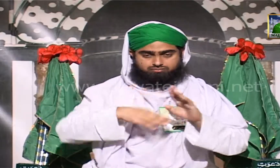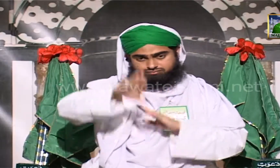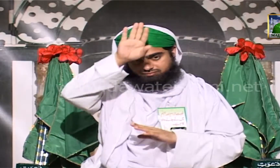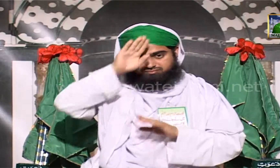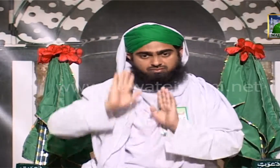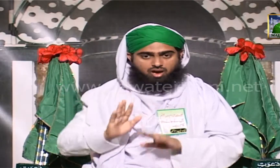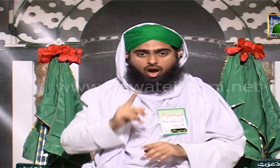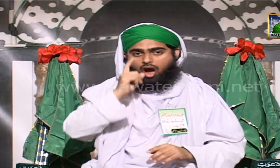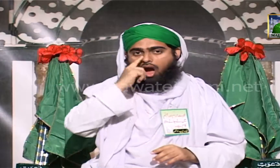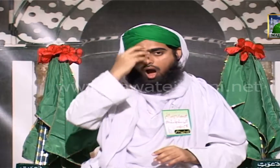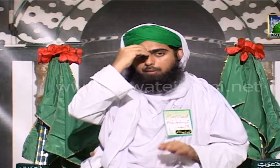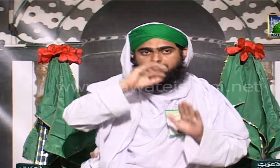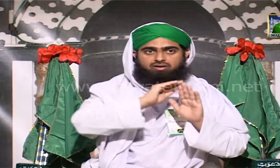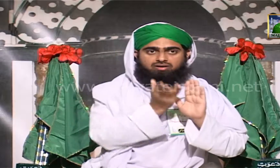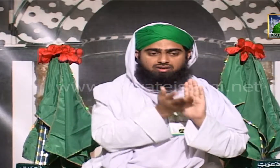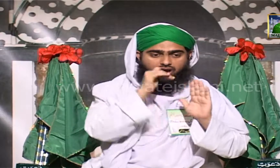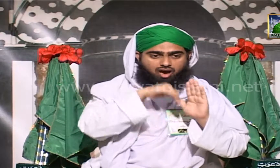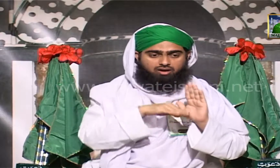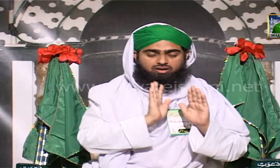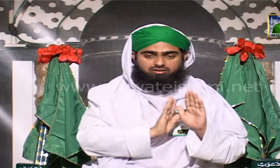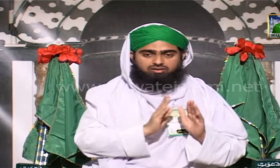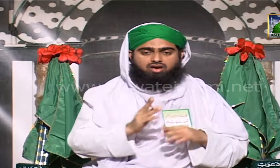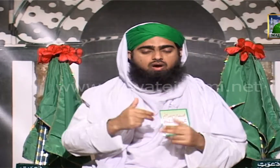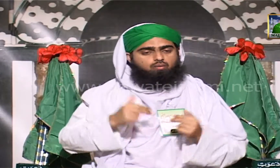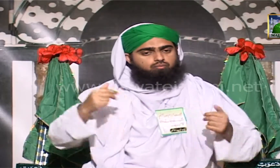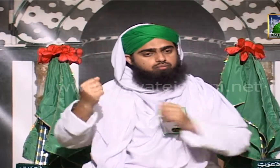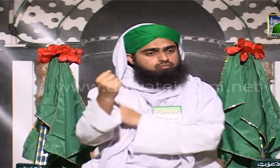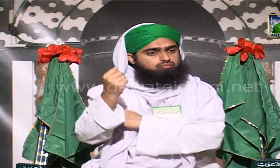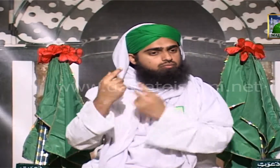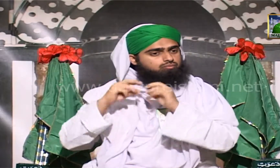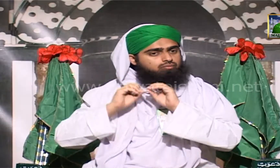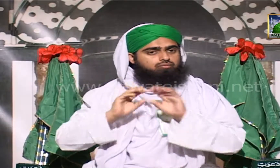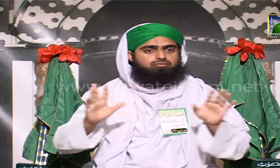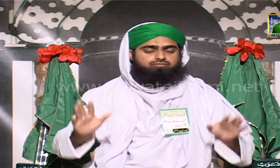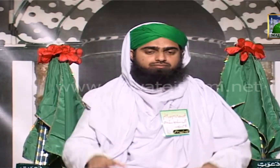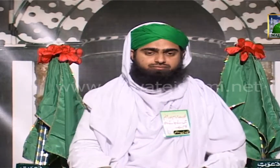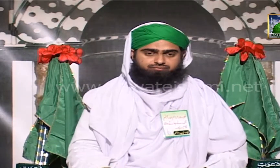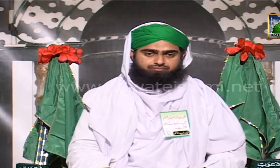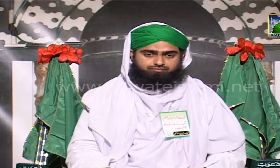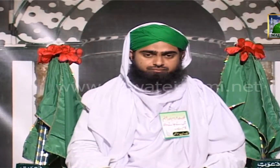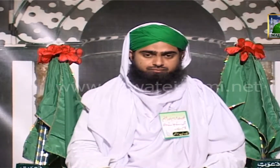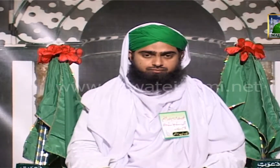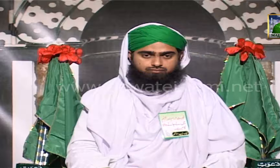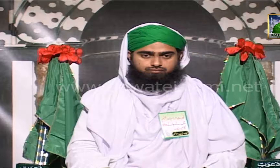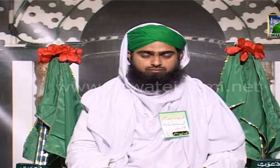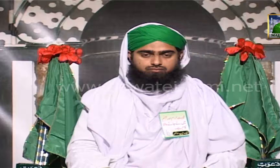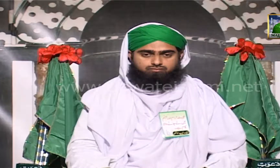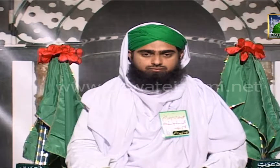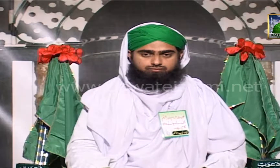تھے کہ ان کی کرامات کا ظہور ہونے لگا تھا. چنانچہ ان کی ماں کو